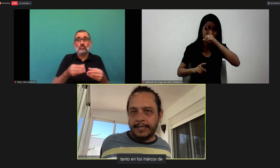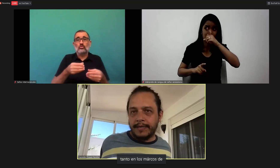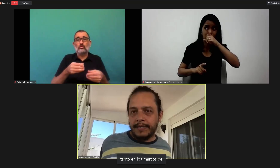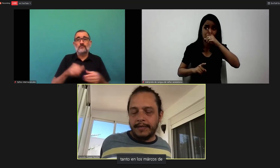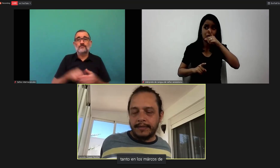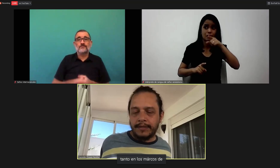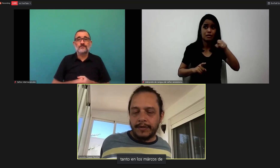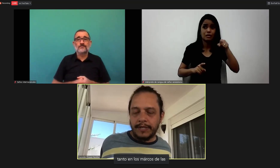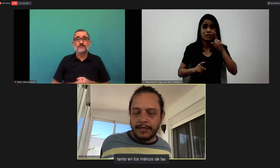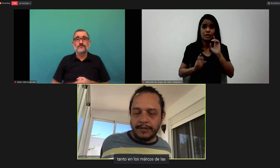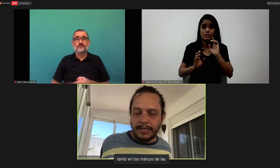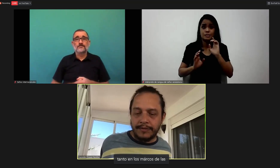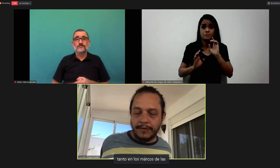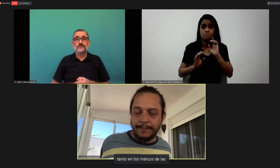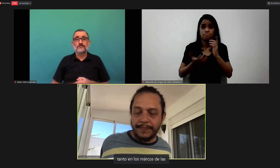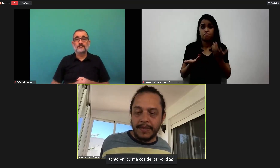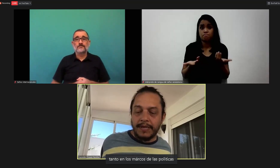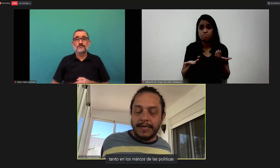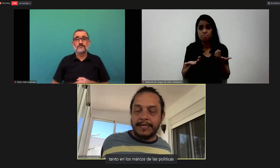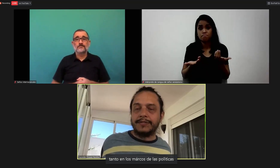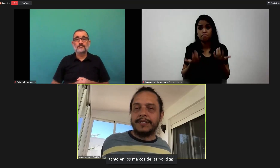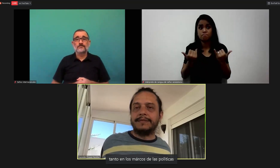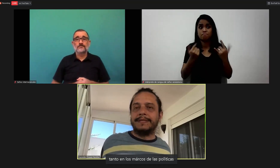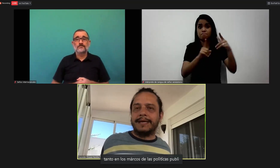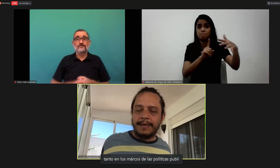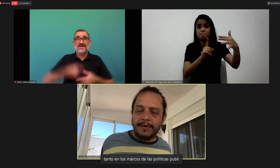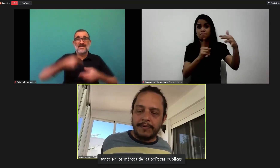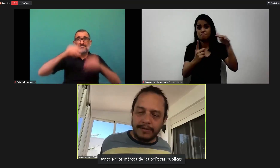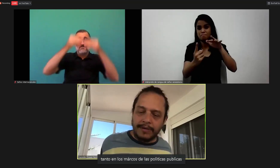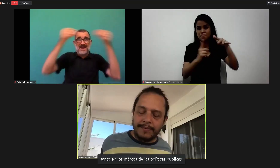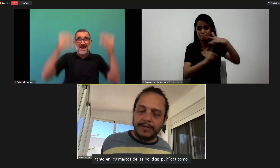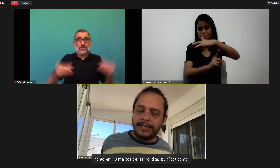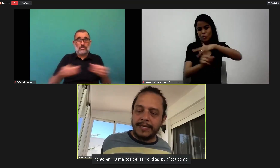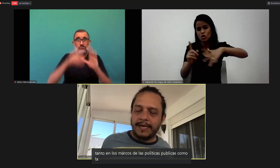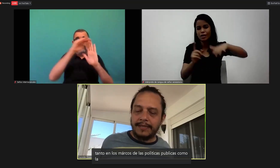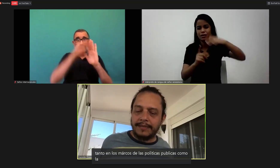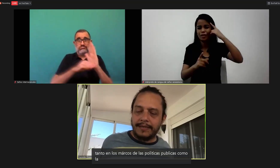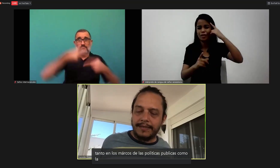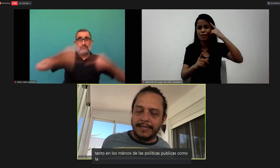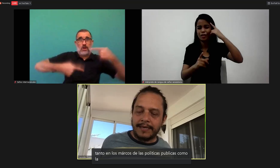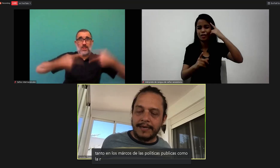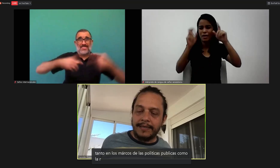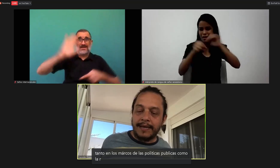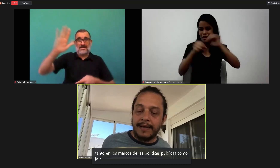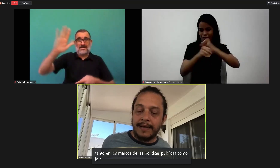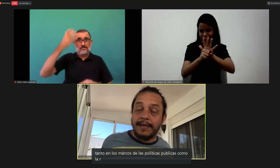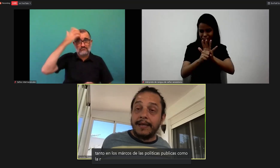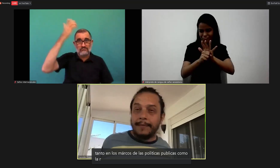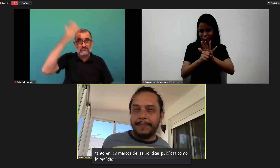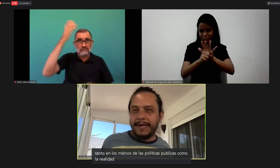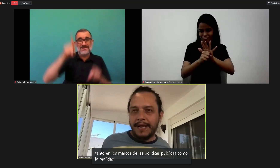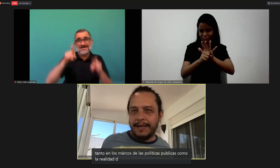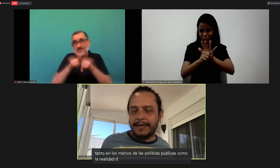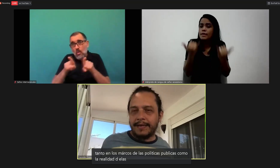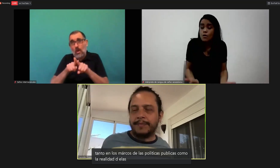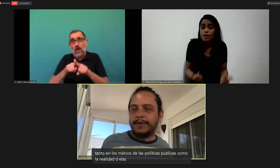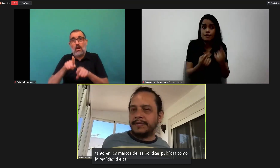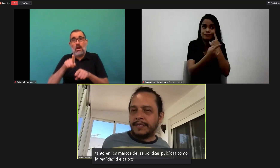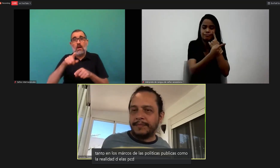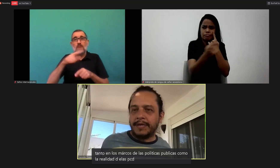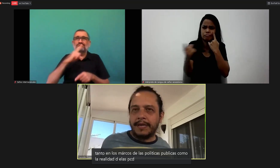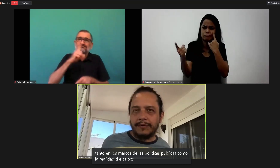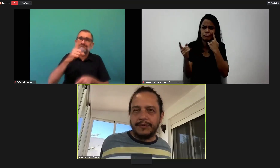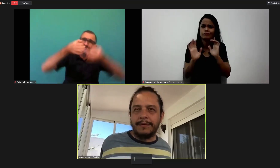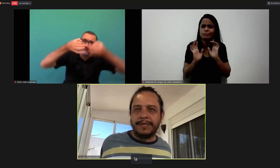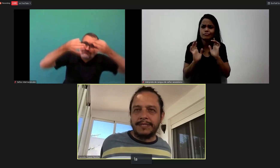dentro de este contexto. Entonces, ¿de qué hablamos cuando hablamos de esta realidad? La primera es que, como